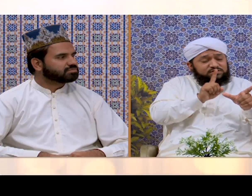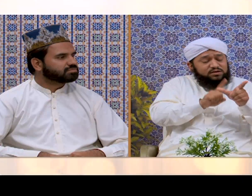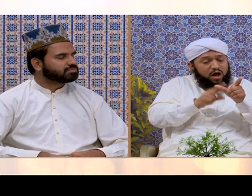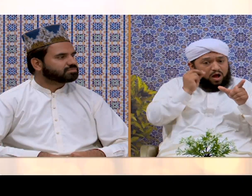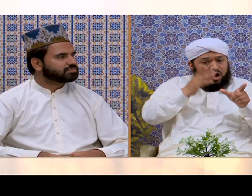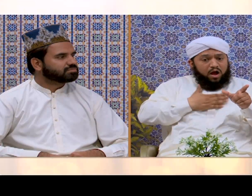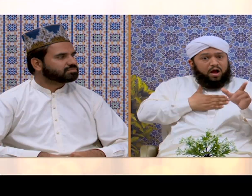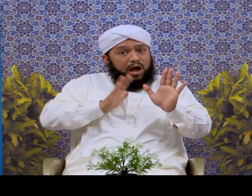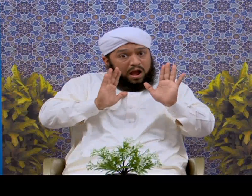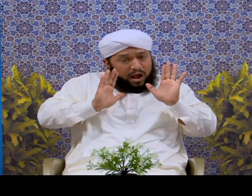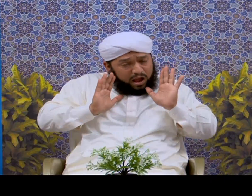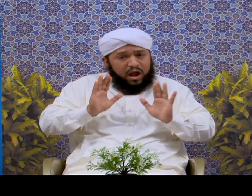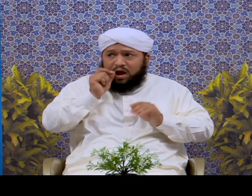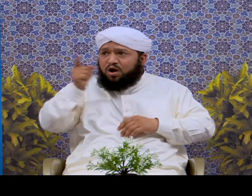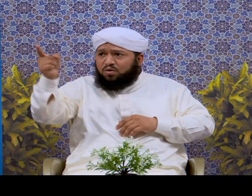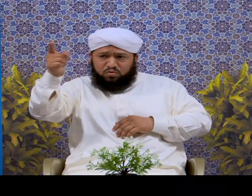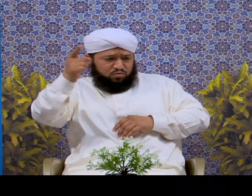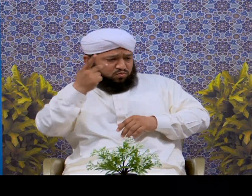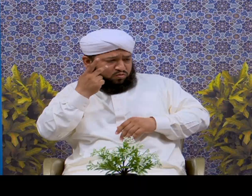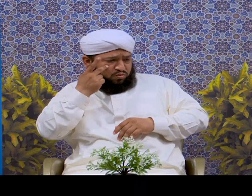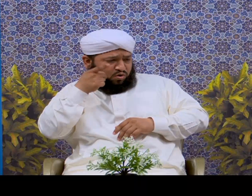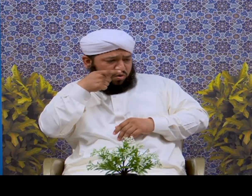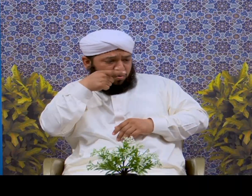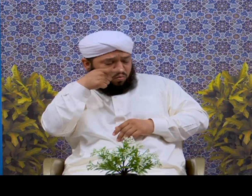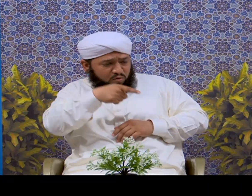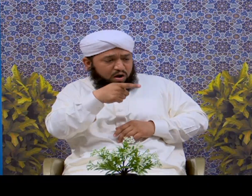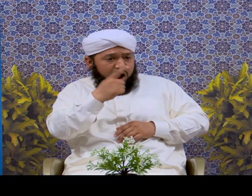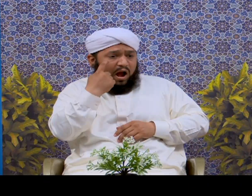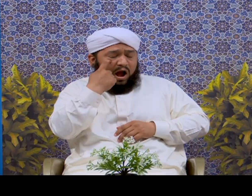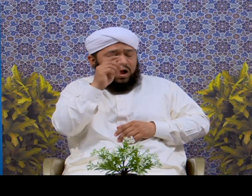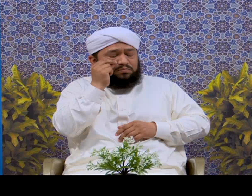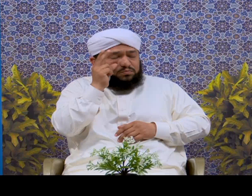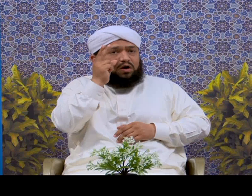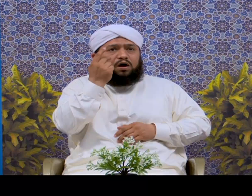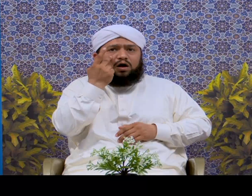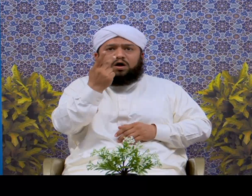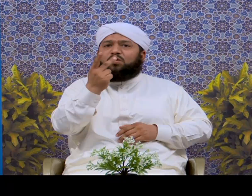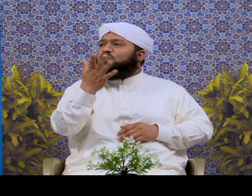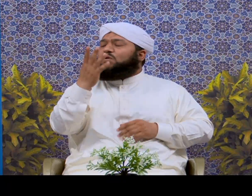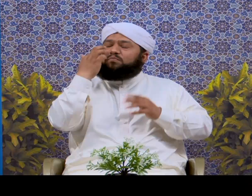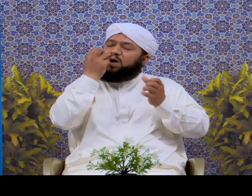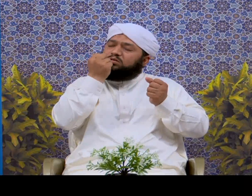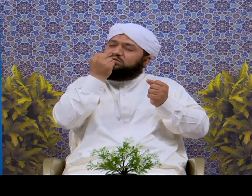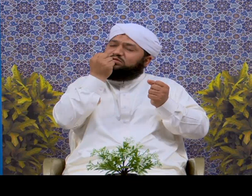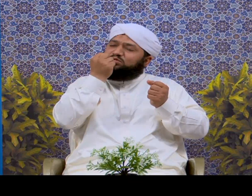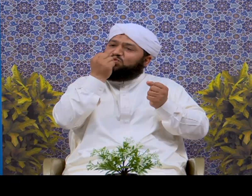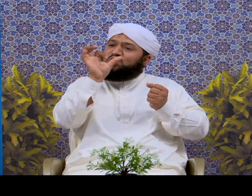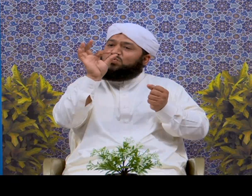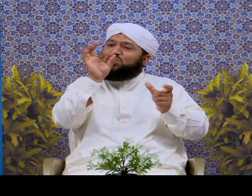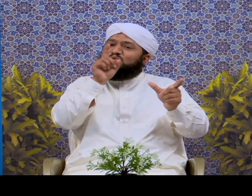فرما رہے، کسی نے آپ علیہ السلام کو آنکھ کھولتے ہوئے نہیں دیکھا۔ سبحان اللہ، سبحان اللہ،